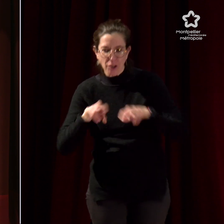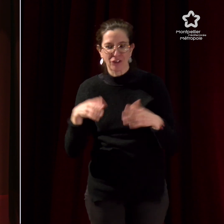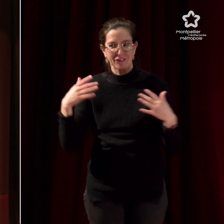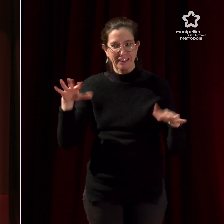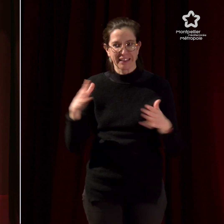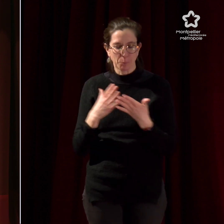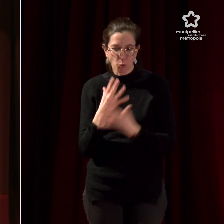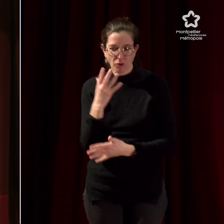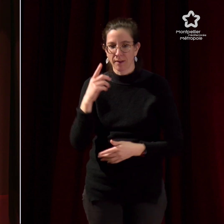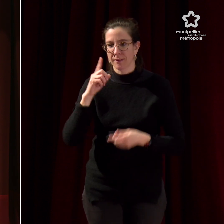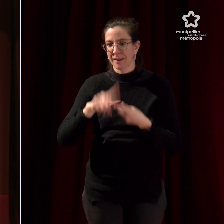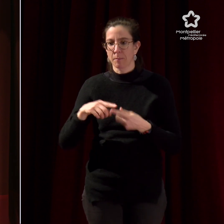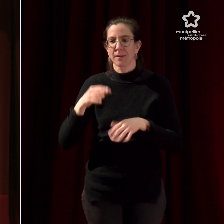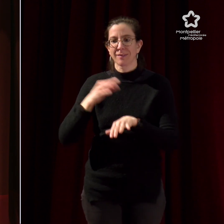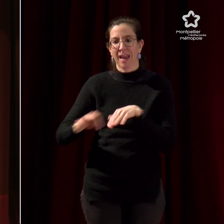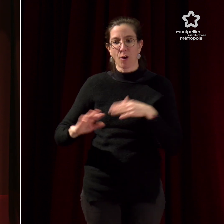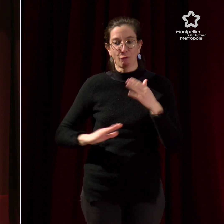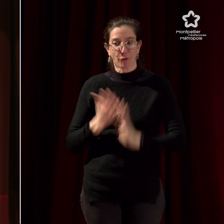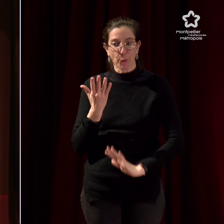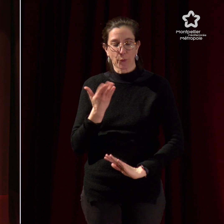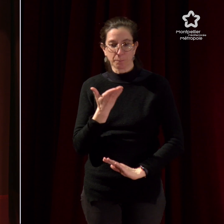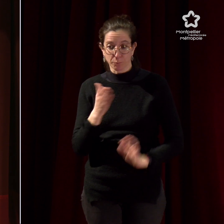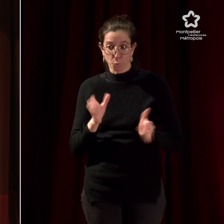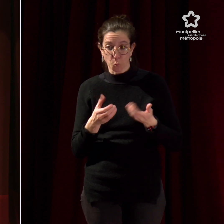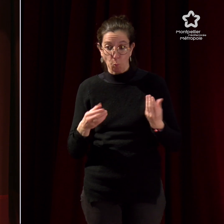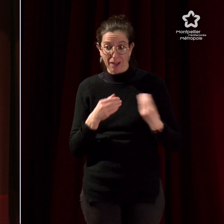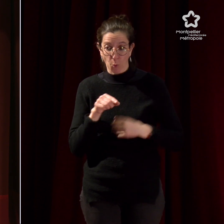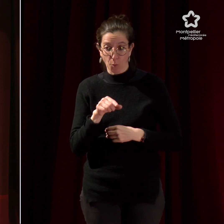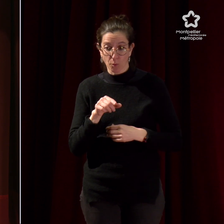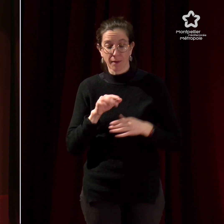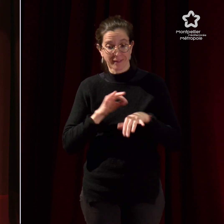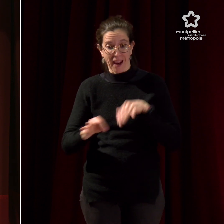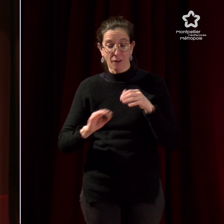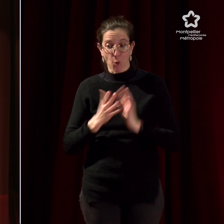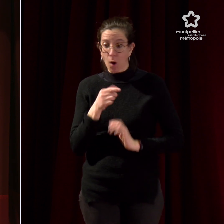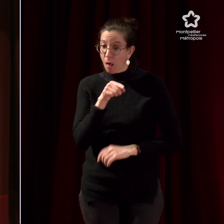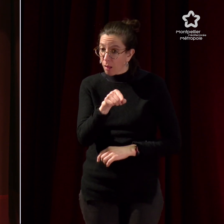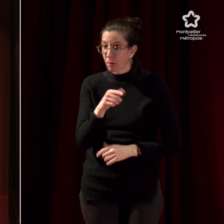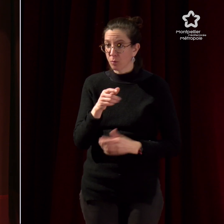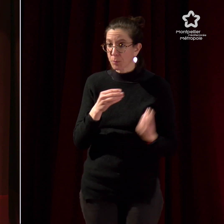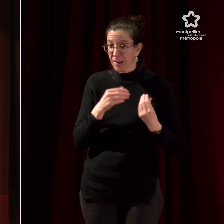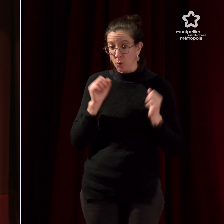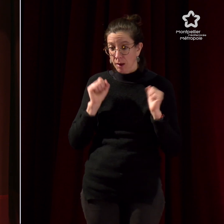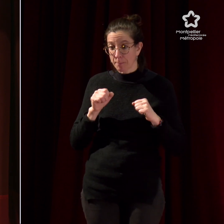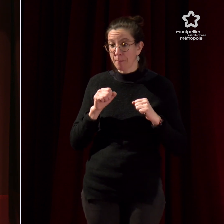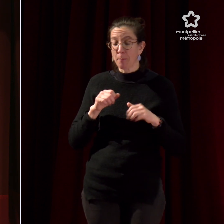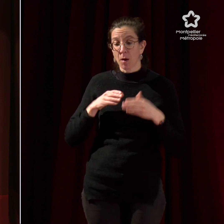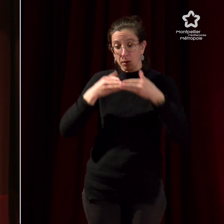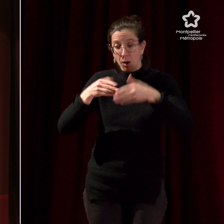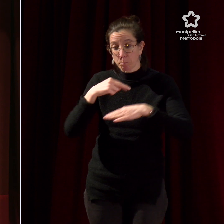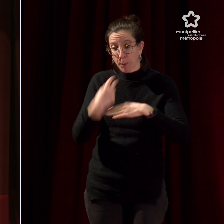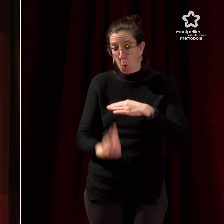fascinants parce que c'est des gens qui avaient la capacité de plonger en apnée dans de l'eau à 5 degrés et qui